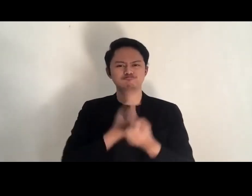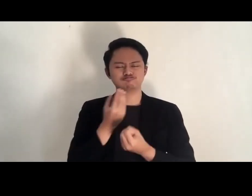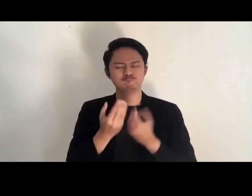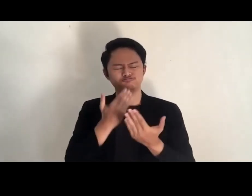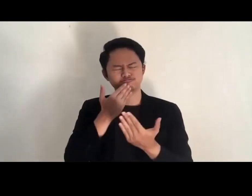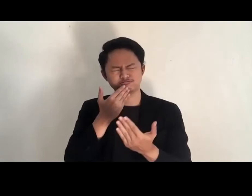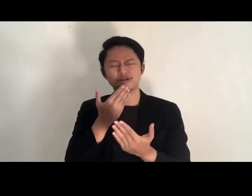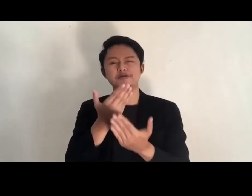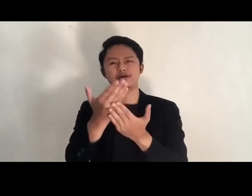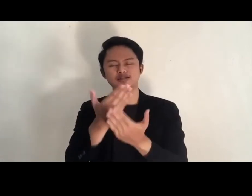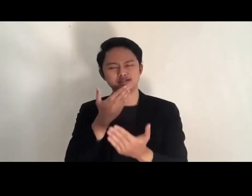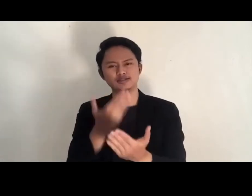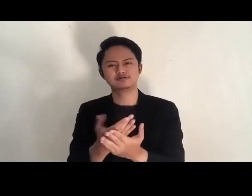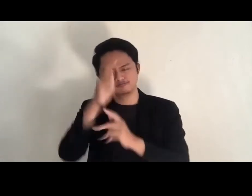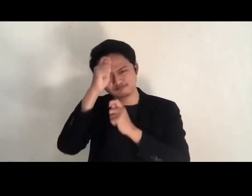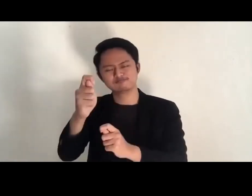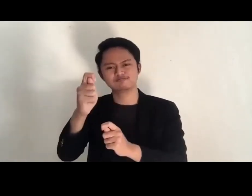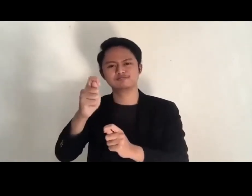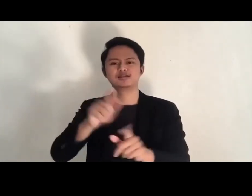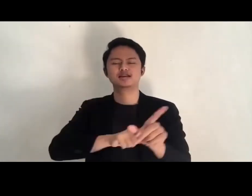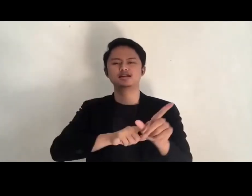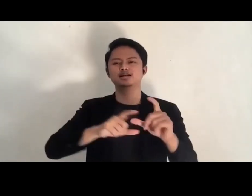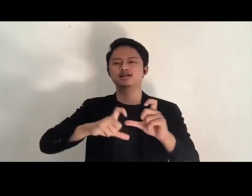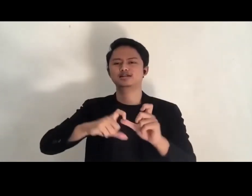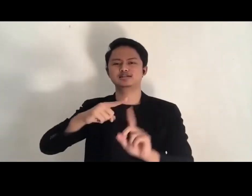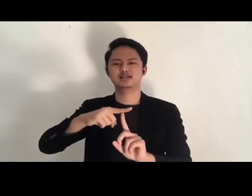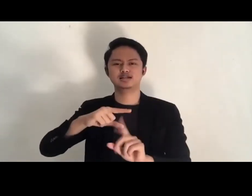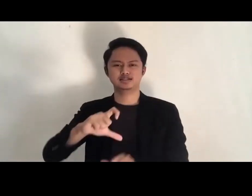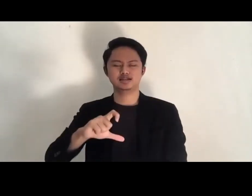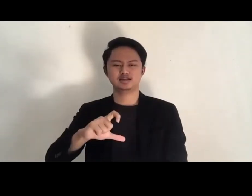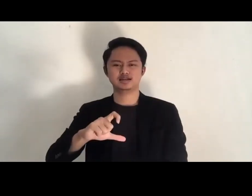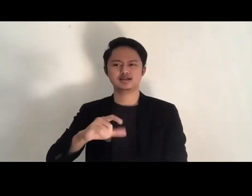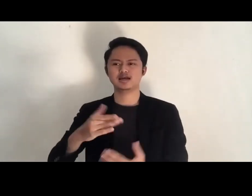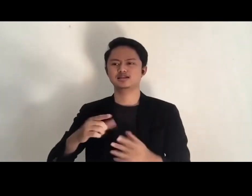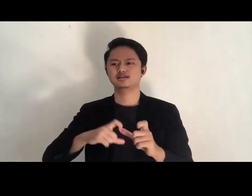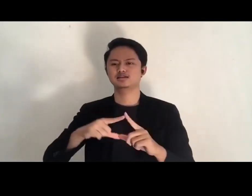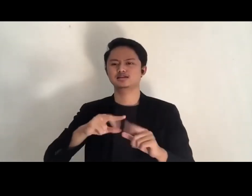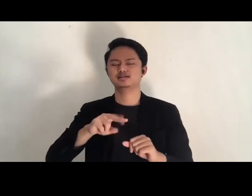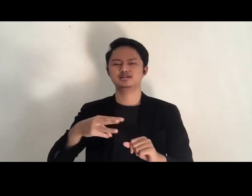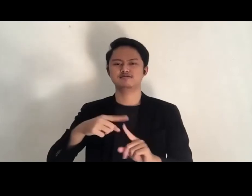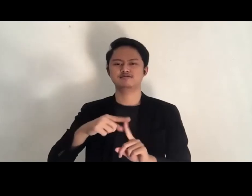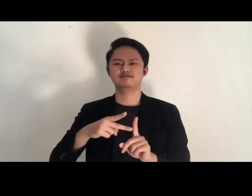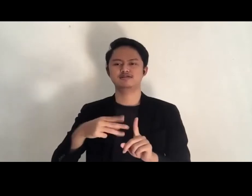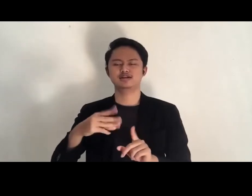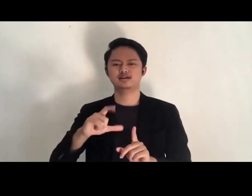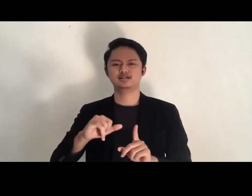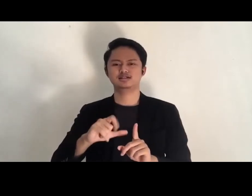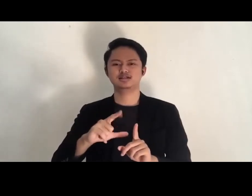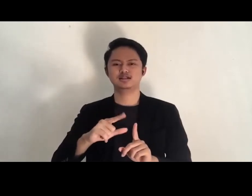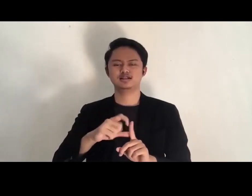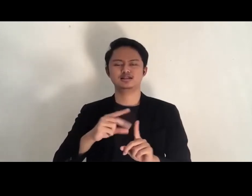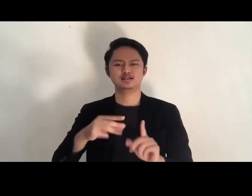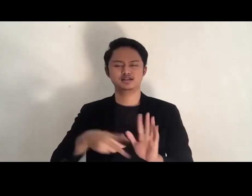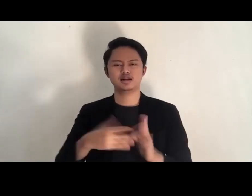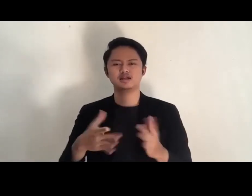yang tinggi-tingginya kepada Yayasan Sayangi Tunas Cilik, Save the Children, dan teristimewa bagi mitra di bawahnya